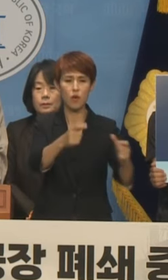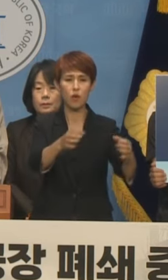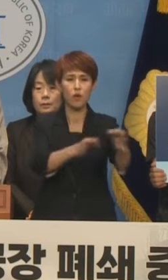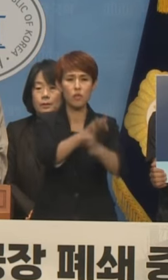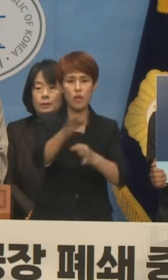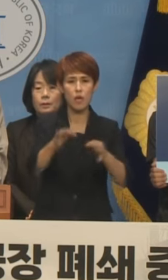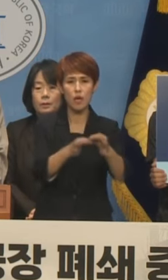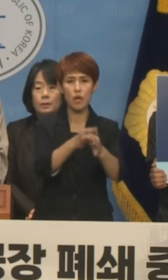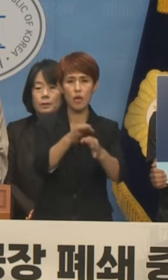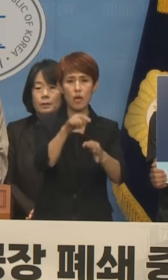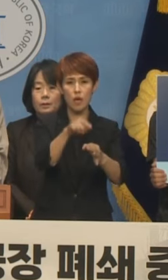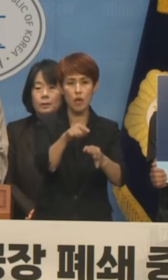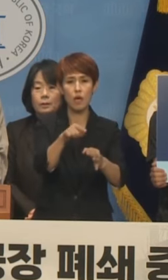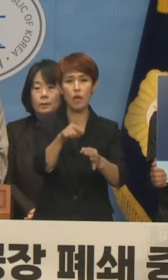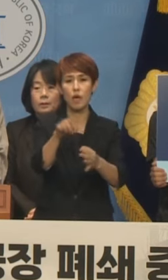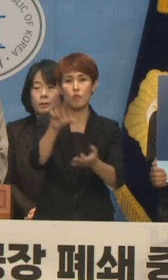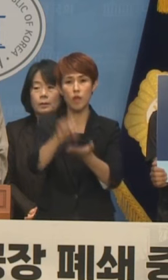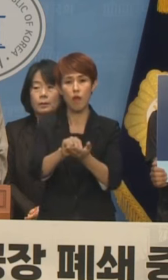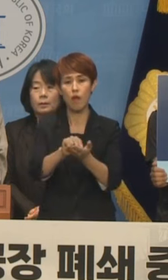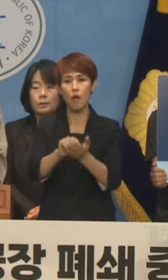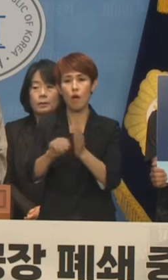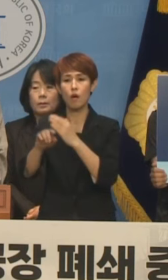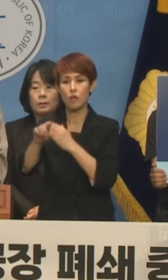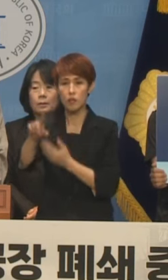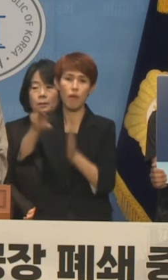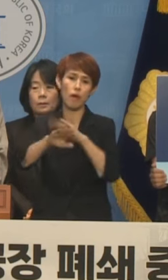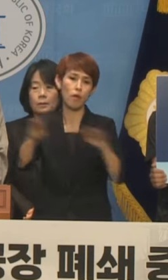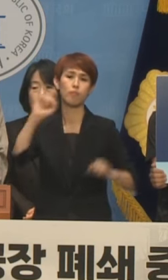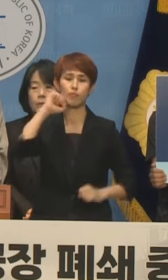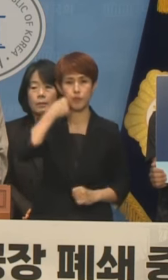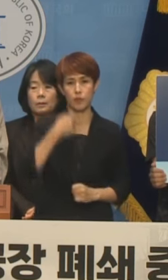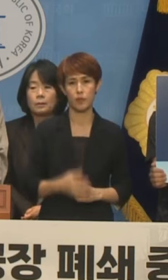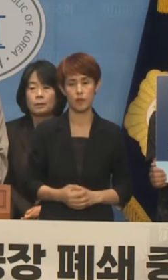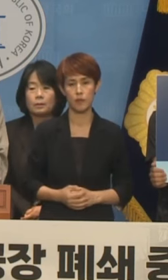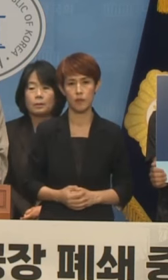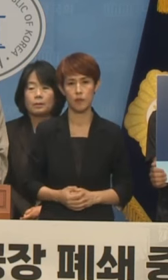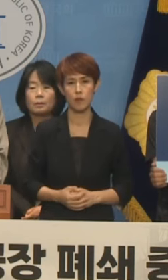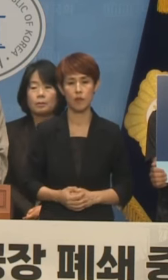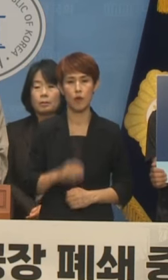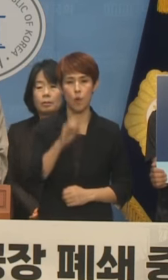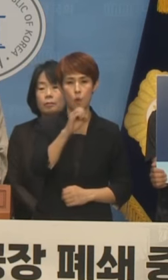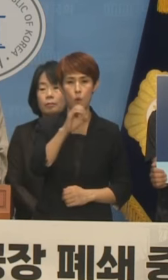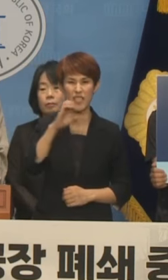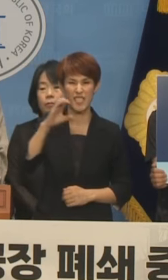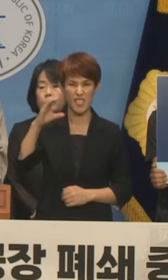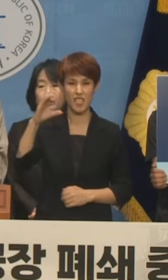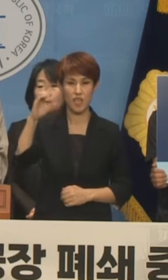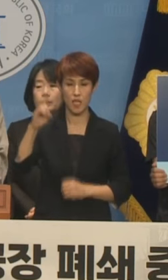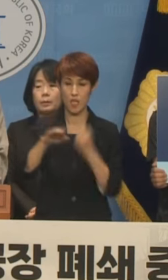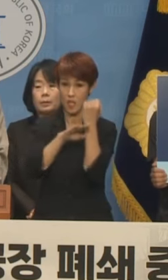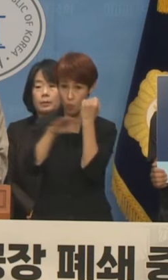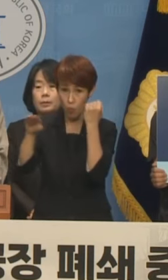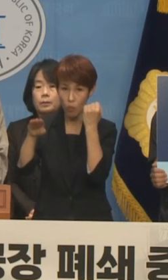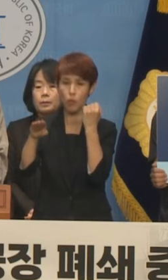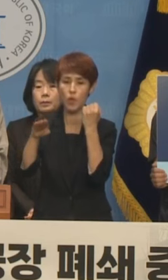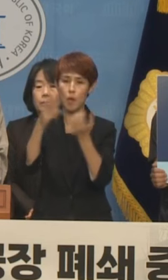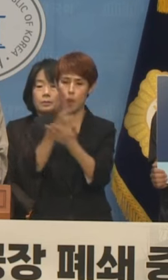외국인 투자기업의 부작용을 근본적으로 해결할 수 없다. 최소한 OECD 가이드라인 등